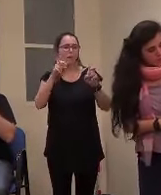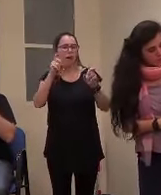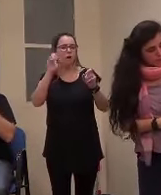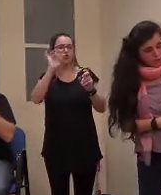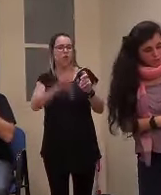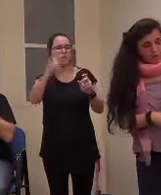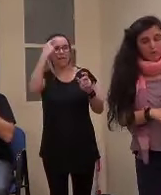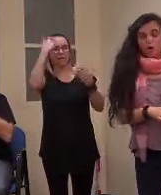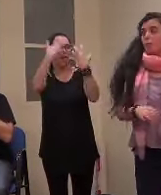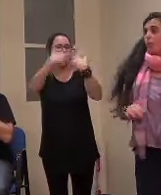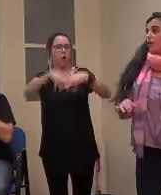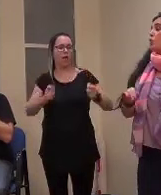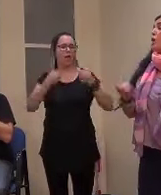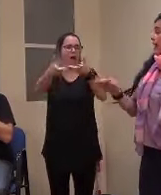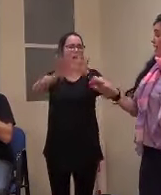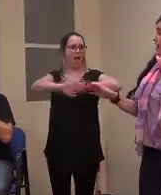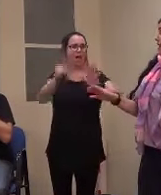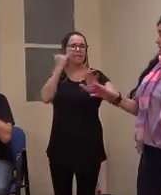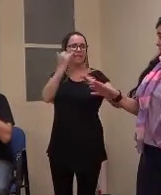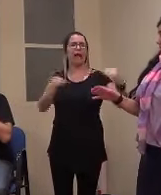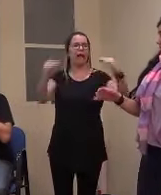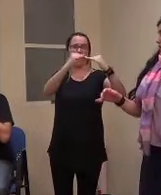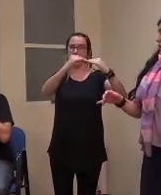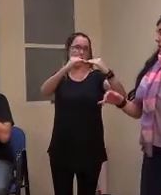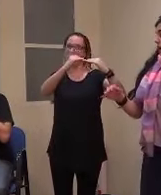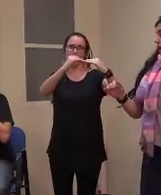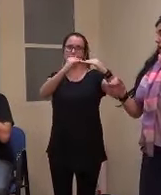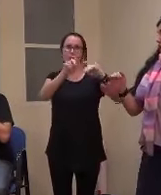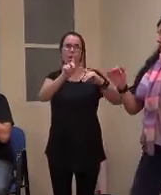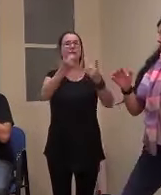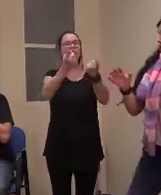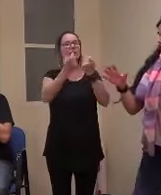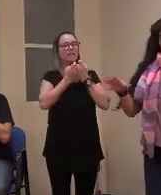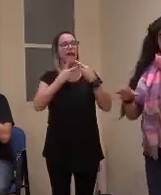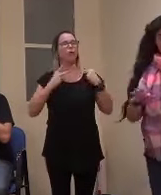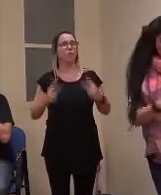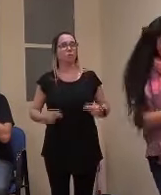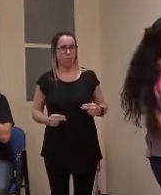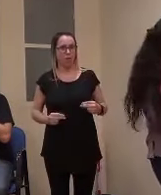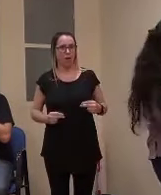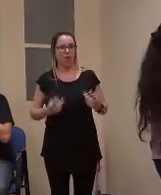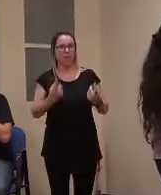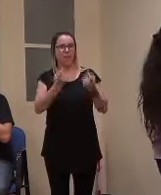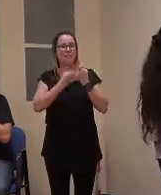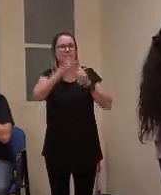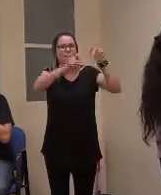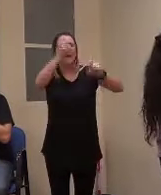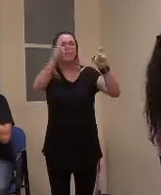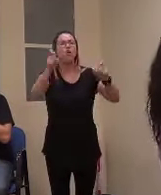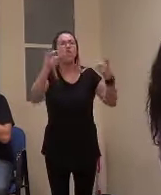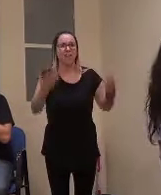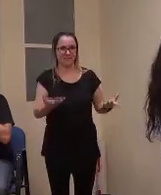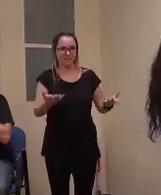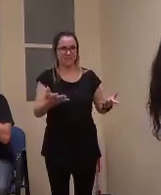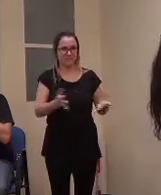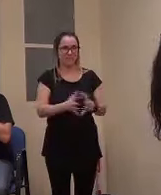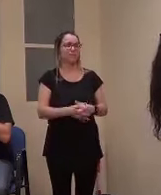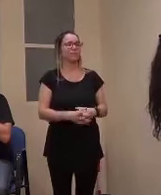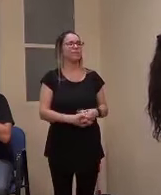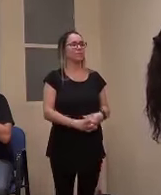por último a la de la la situación para